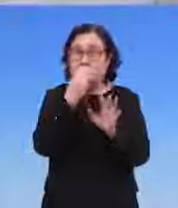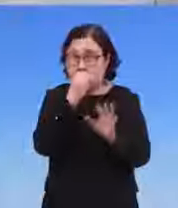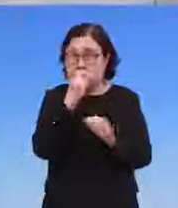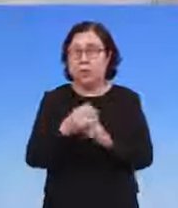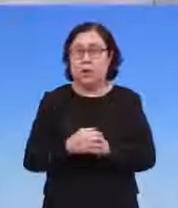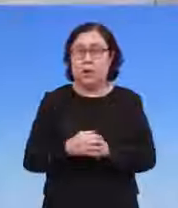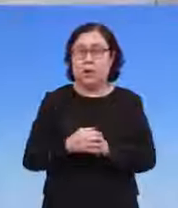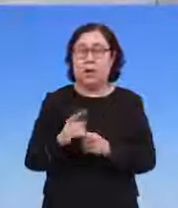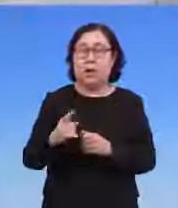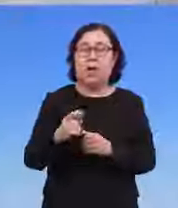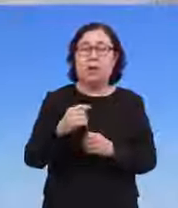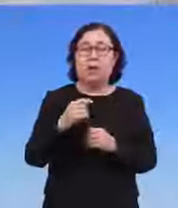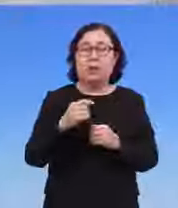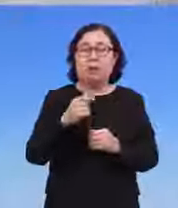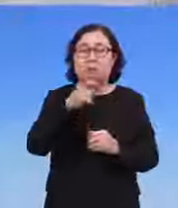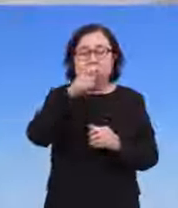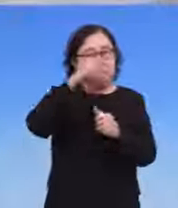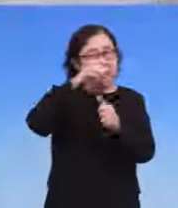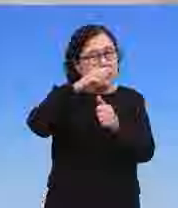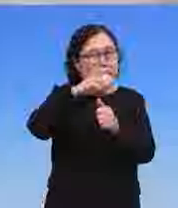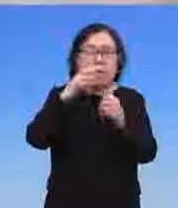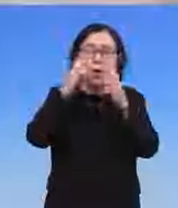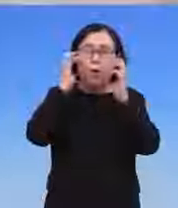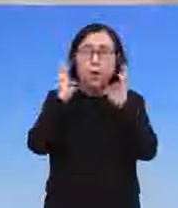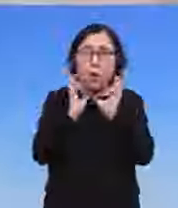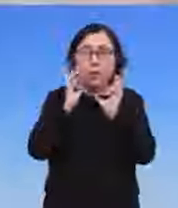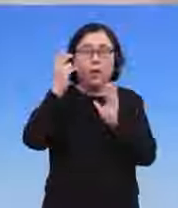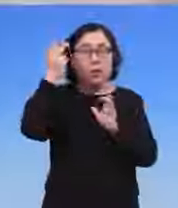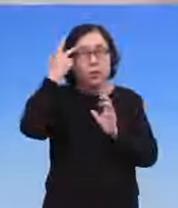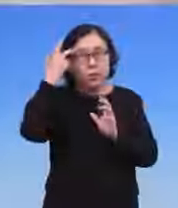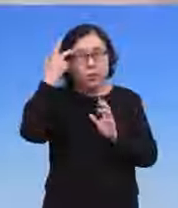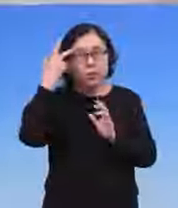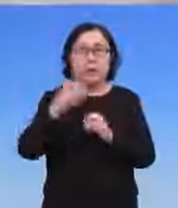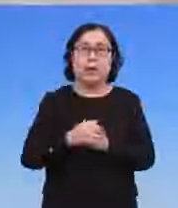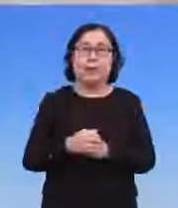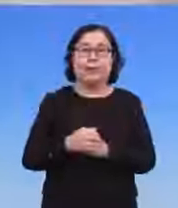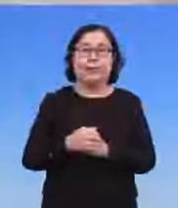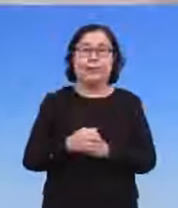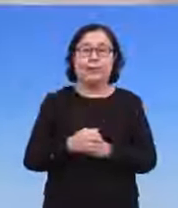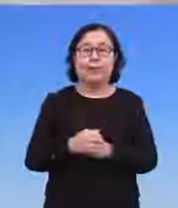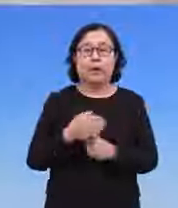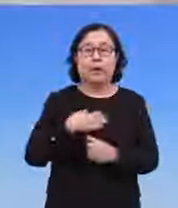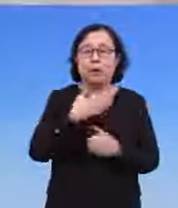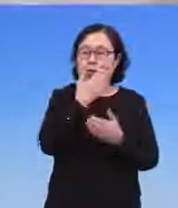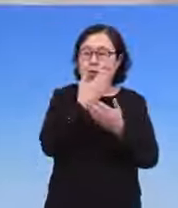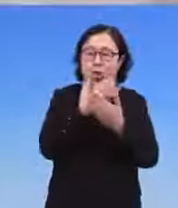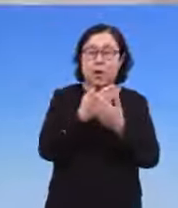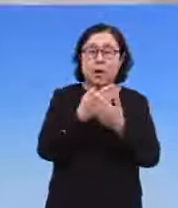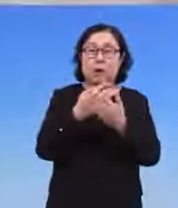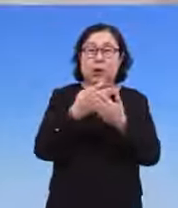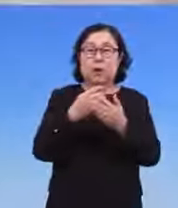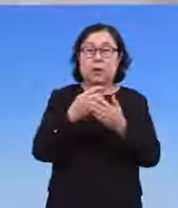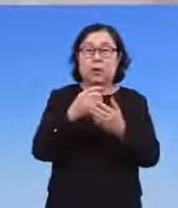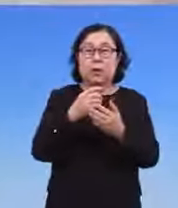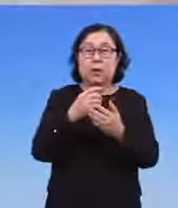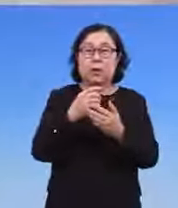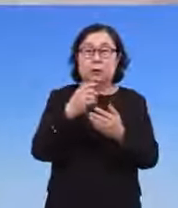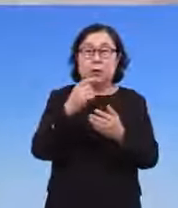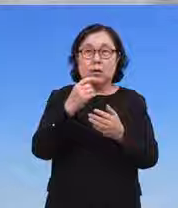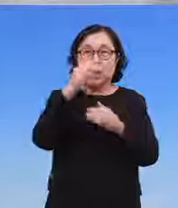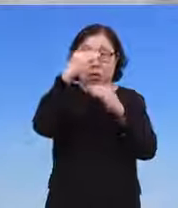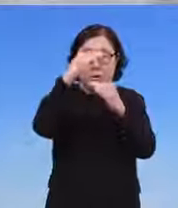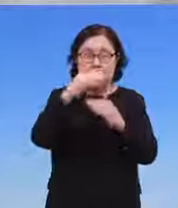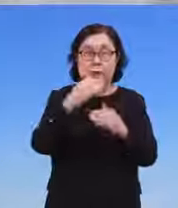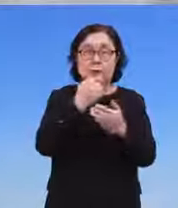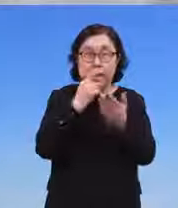요한의 정신입니다. 제가 이 세례 요한을 가만히 묵상을 하다가 너무나 중요한 포인트를 발견했는데요. 세례